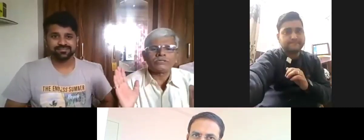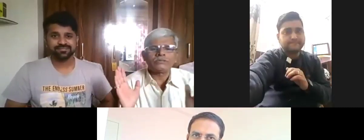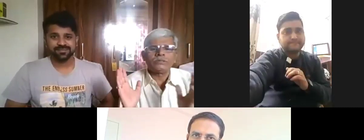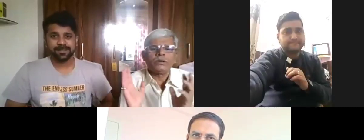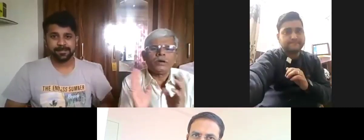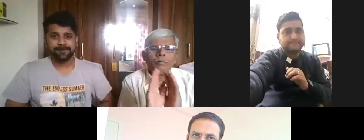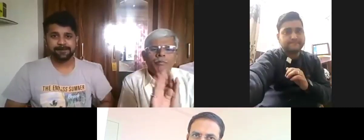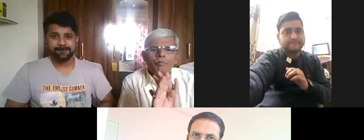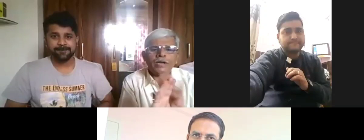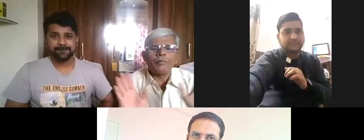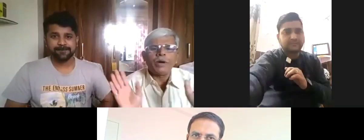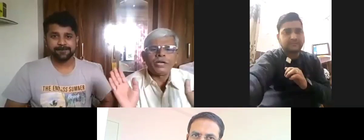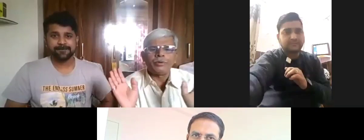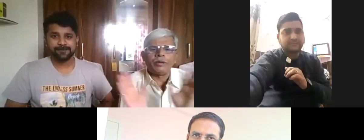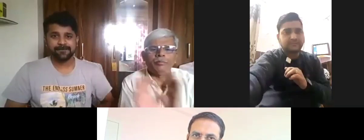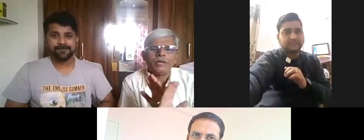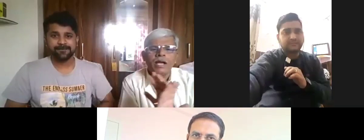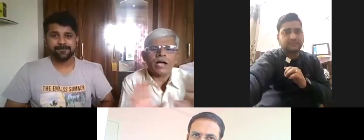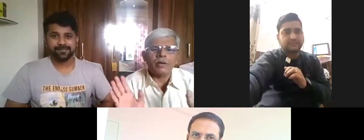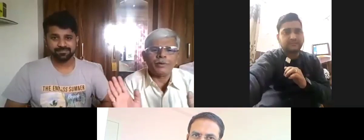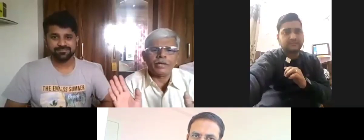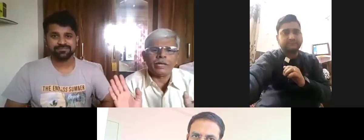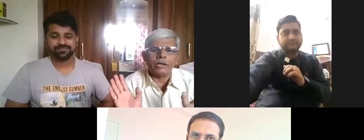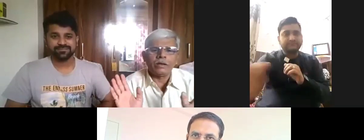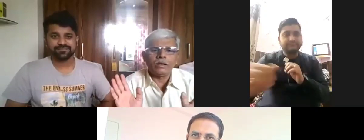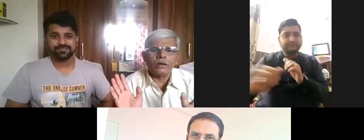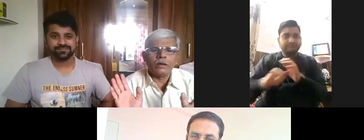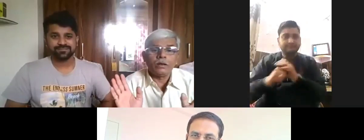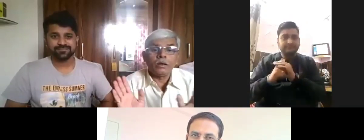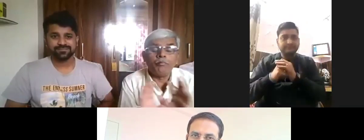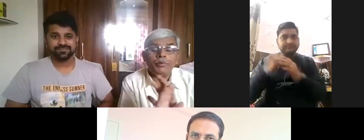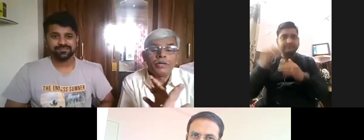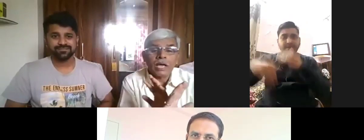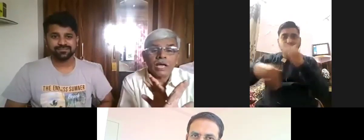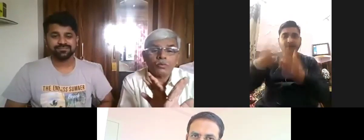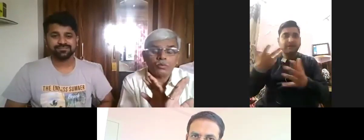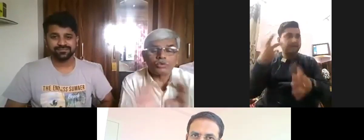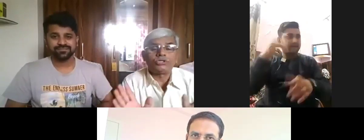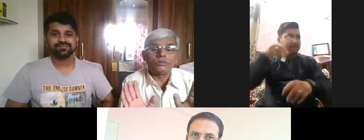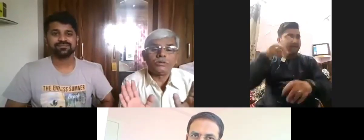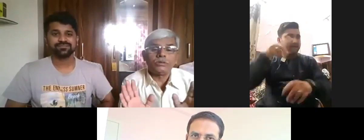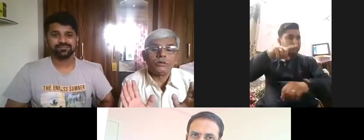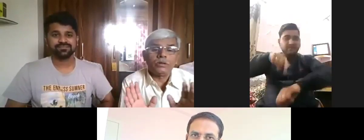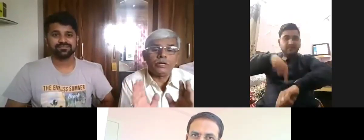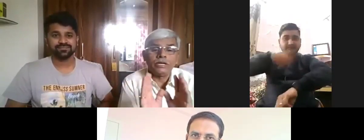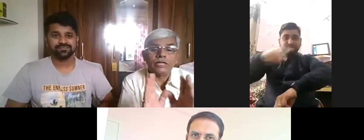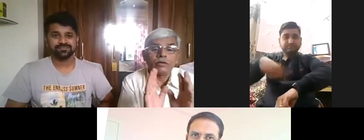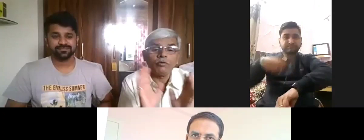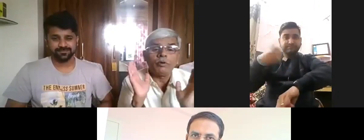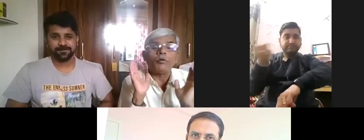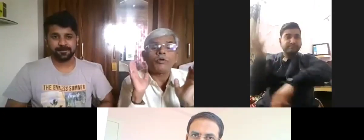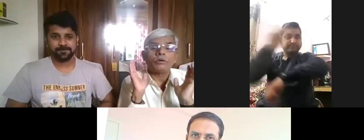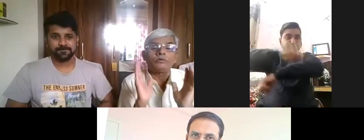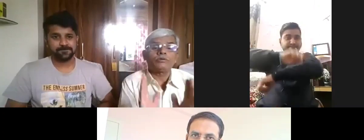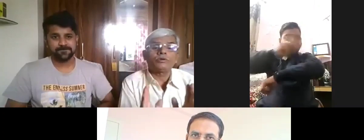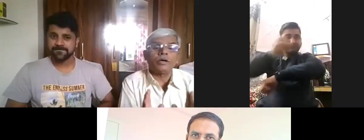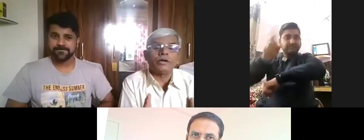24 आवर्स बिना पानी पिए, बिना खाए पिए, बिना कुछ लेते हुए